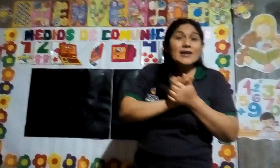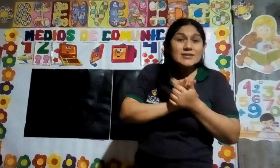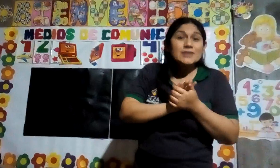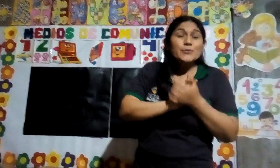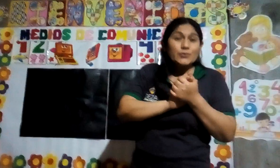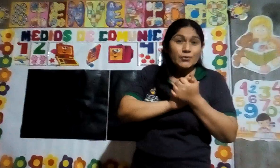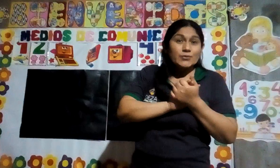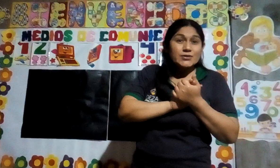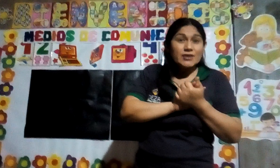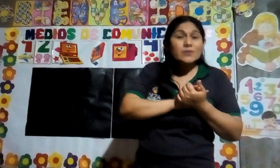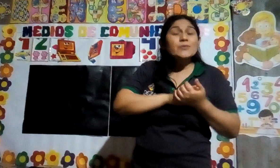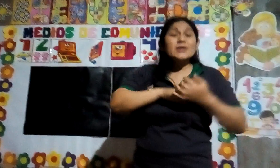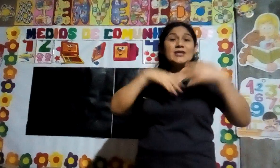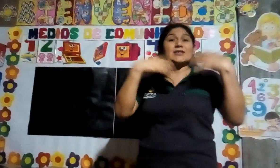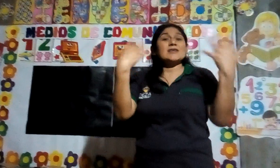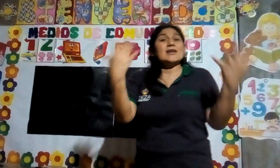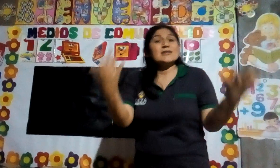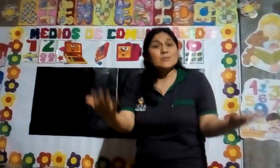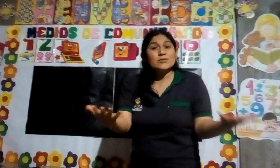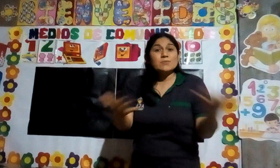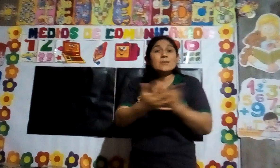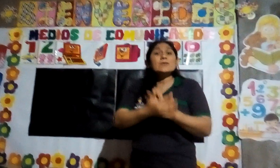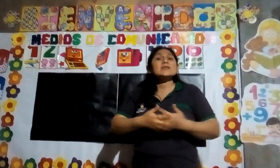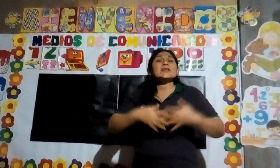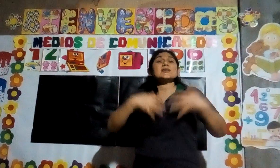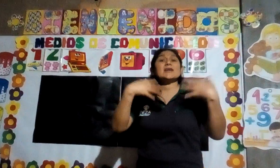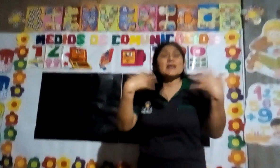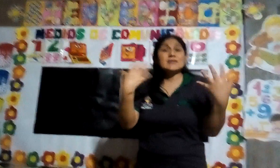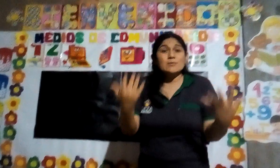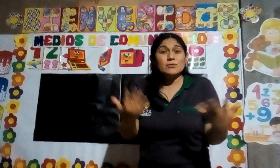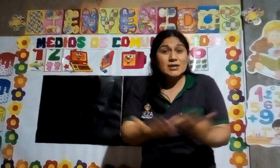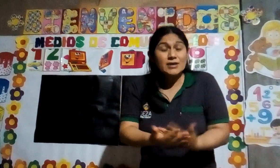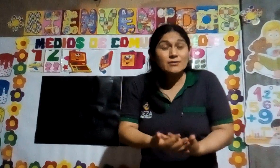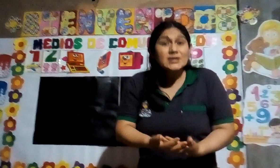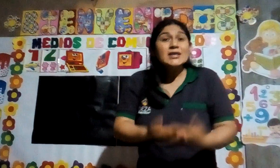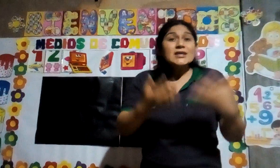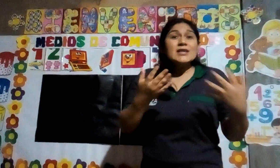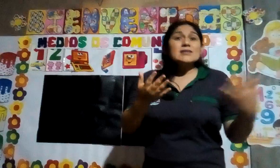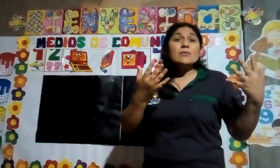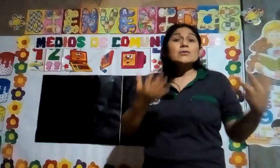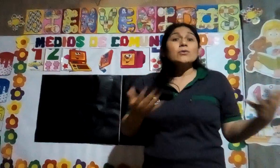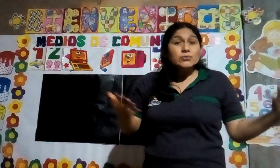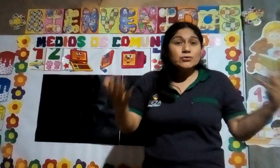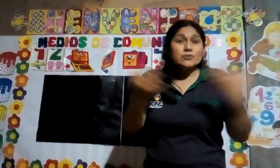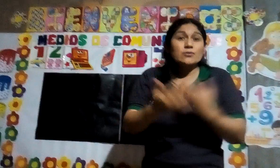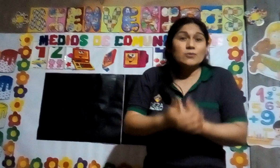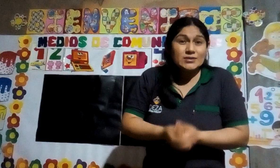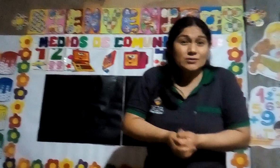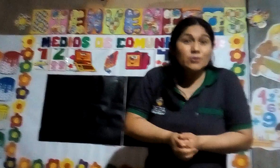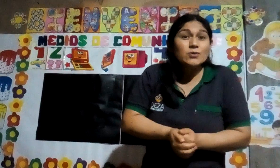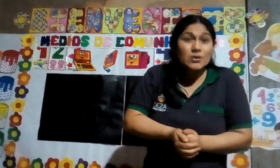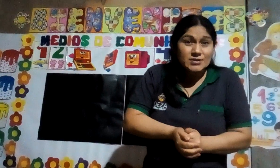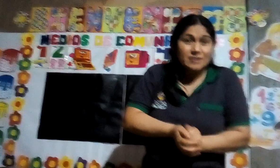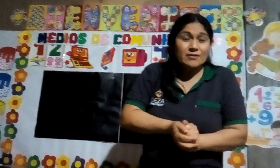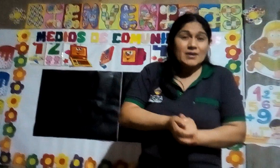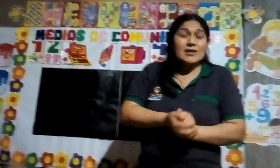gracias por todo, ¿cierto? Porque gracias a él estamos vivos, gracias a él estamos sanos y estamos juntos con toda nuestra familia,